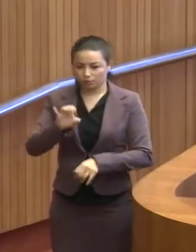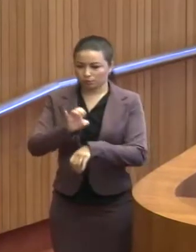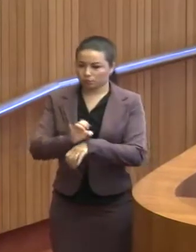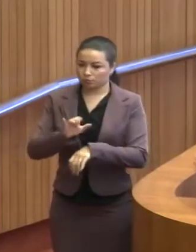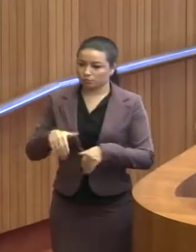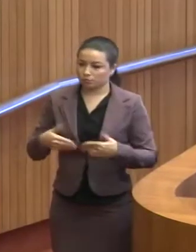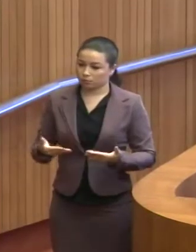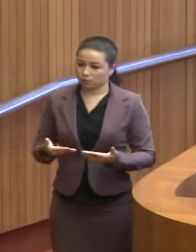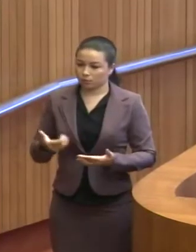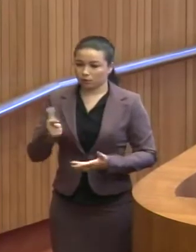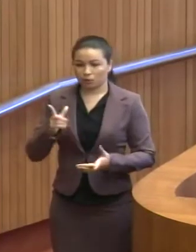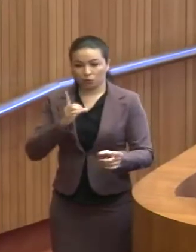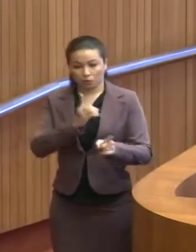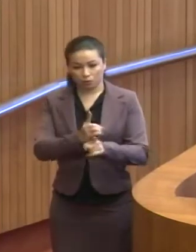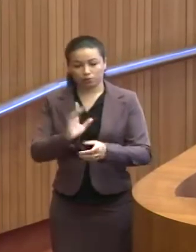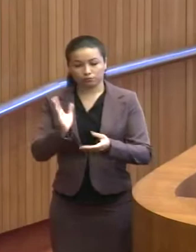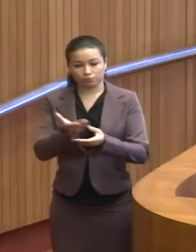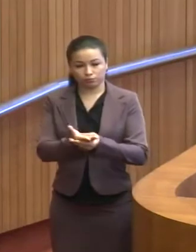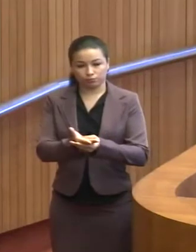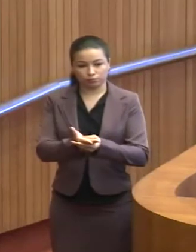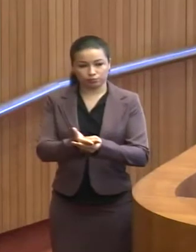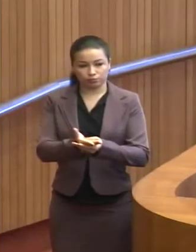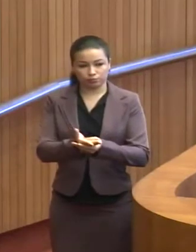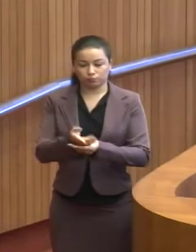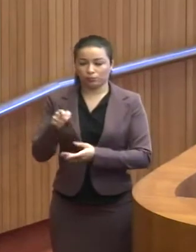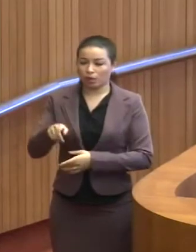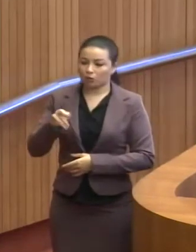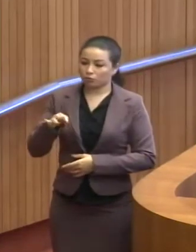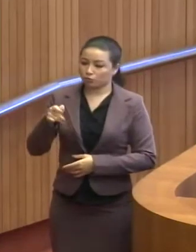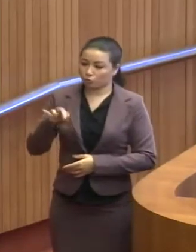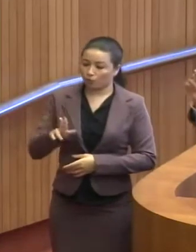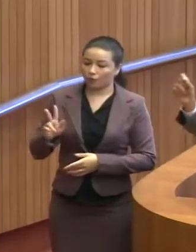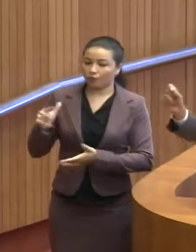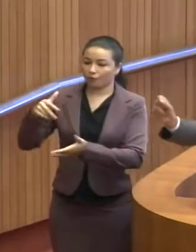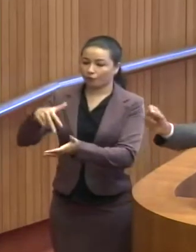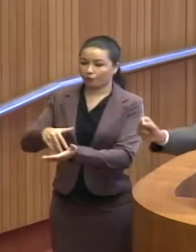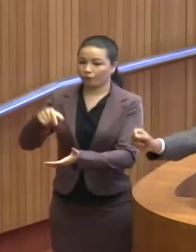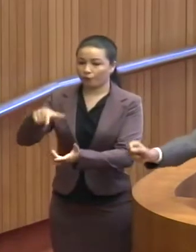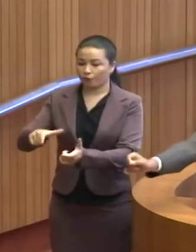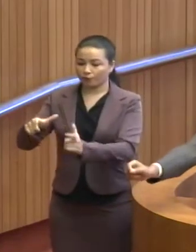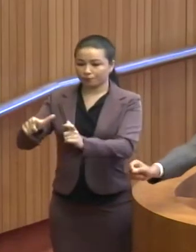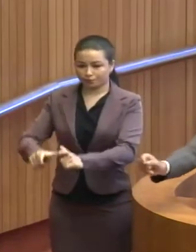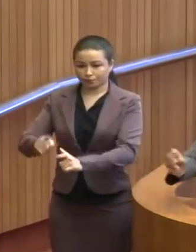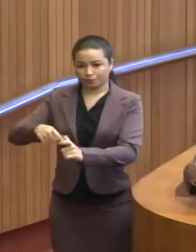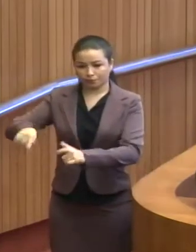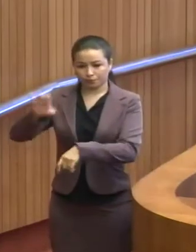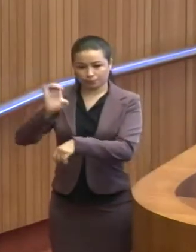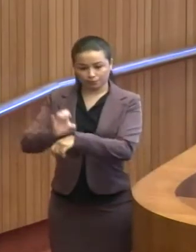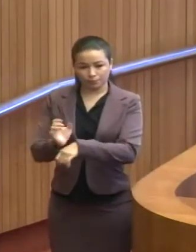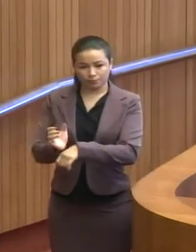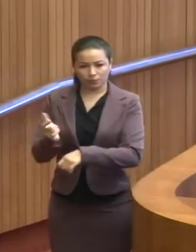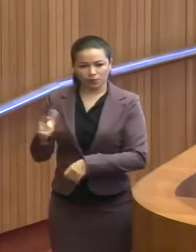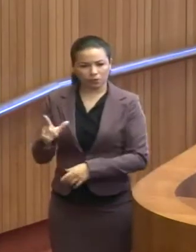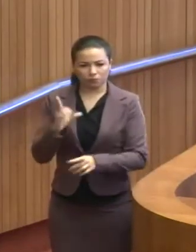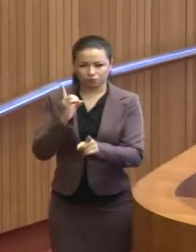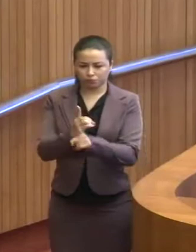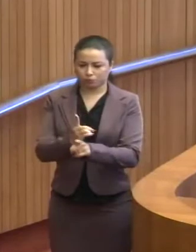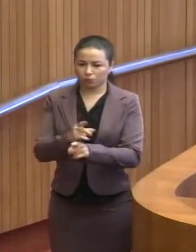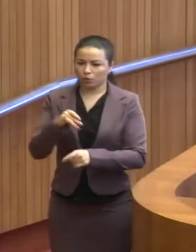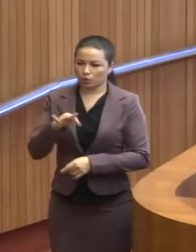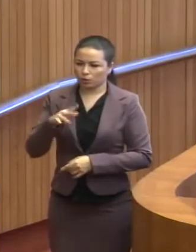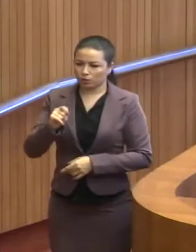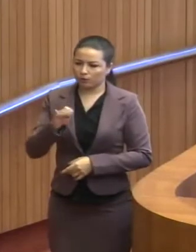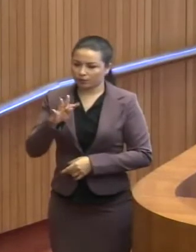estadual. Ou seja, não encontraram o processo, o auditor foi até o órgão fazendário estadual, não localizou as